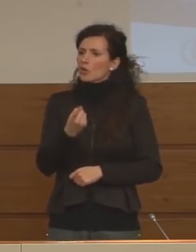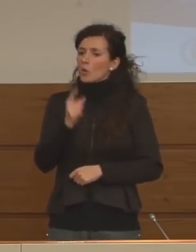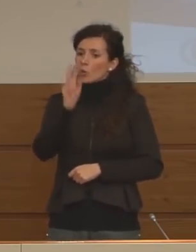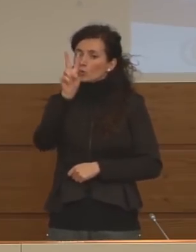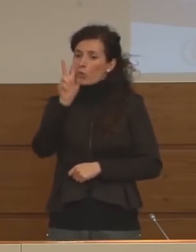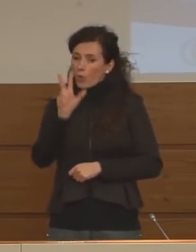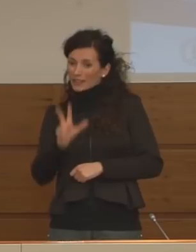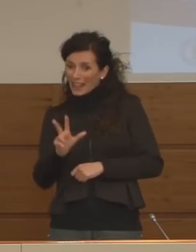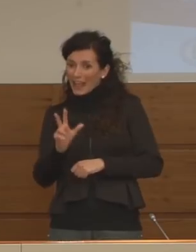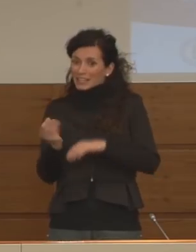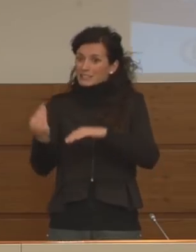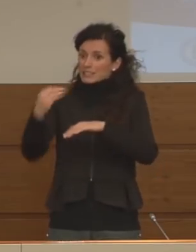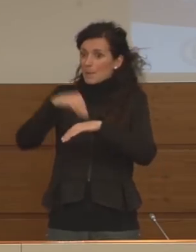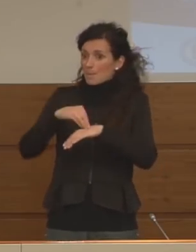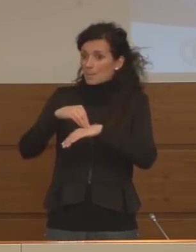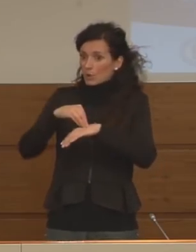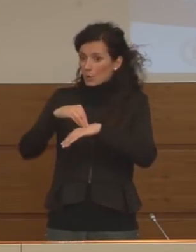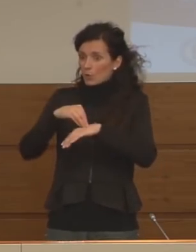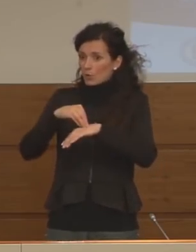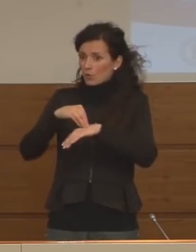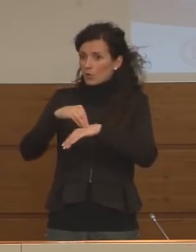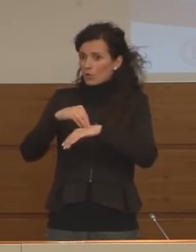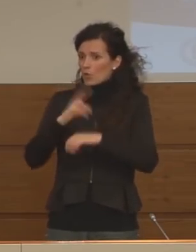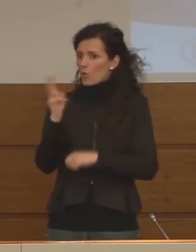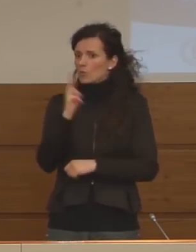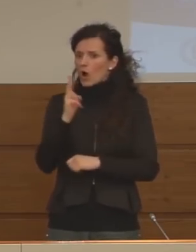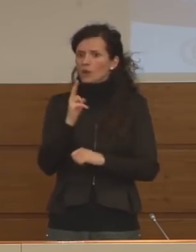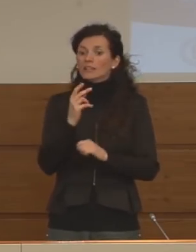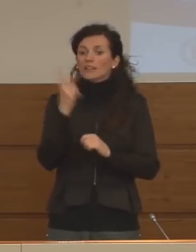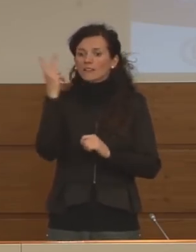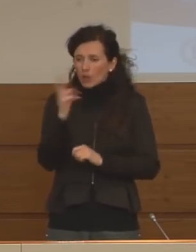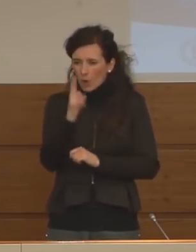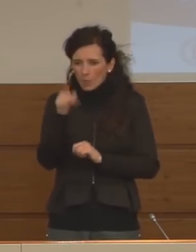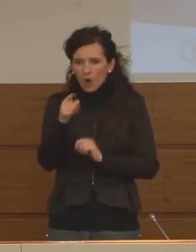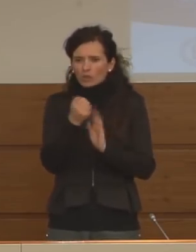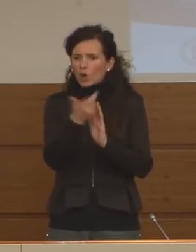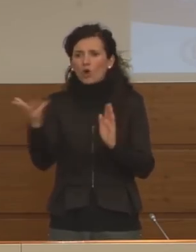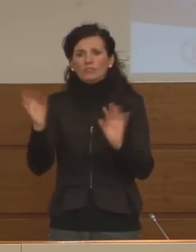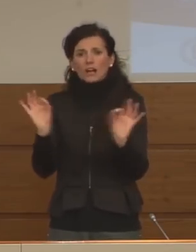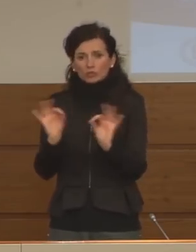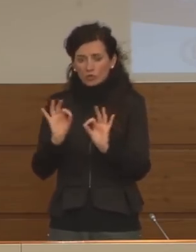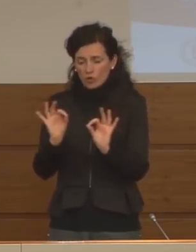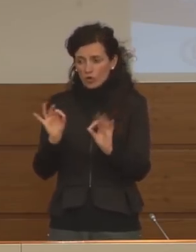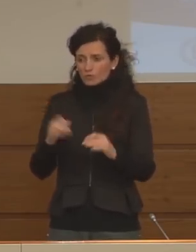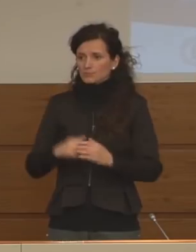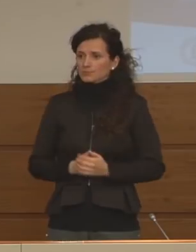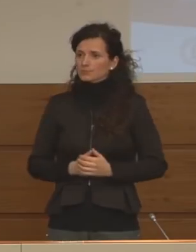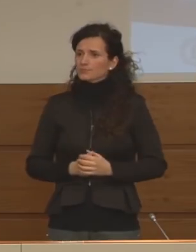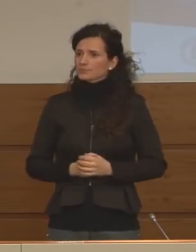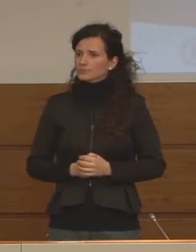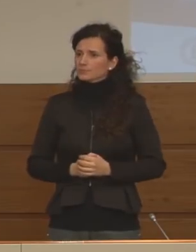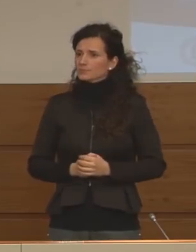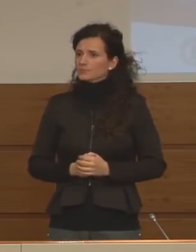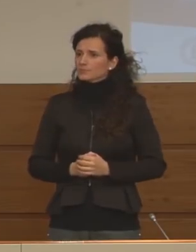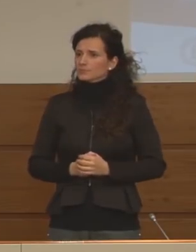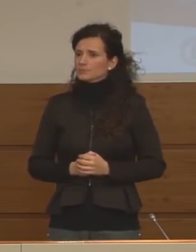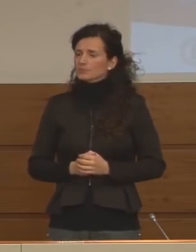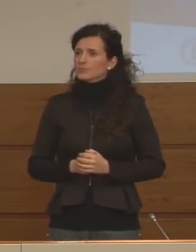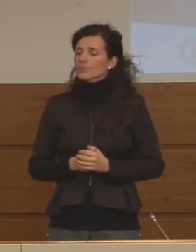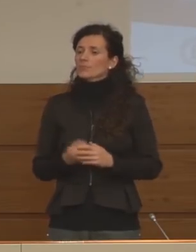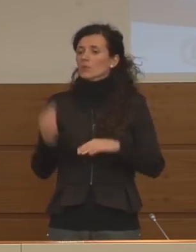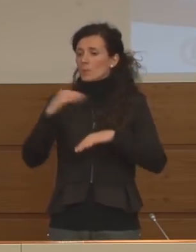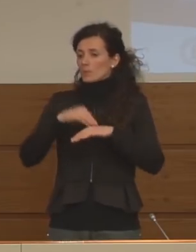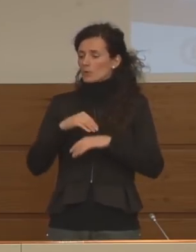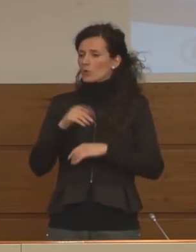terzi in più delle morti che non vengono neanche contate e poi volevo sapere se come vi state preparando